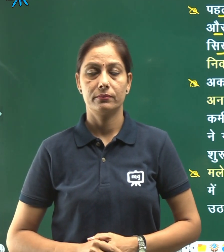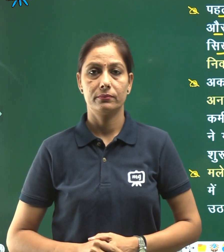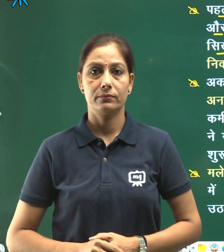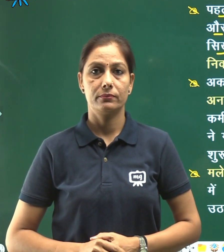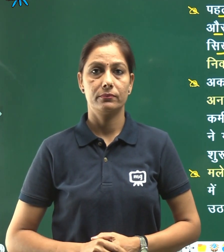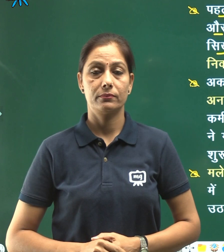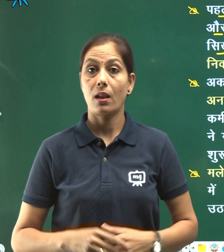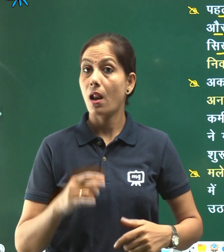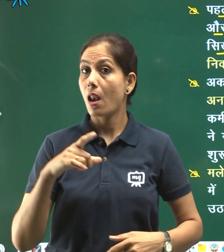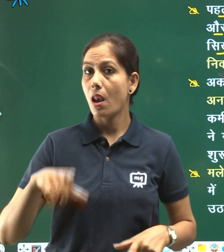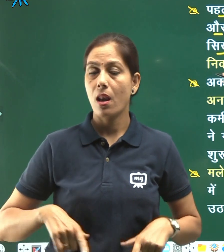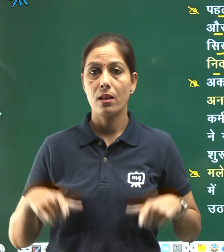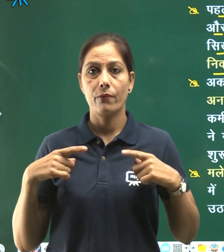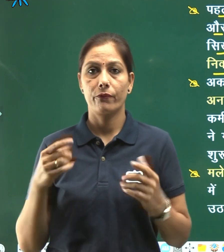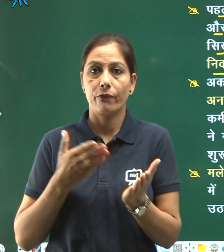जीवन निर्वाह करने लगा।